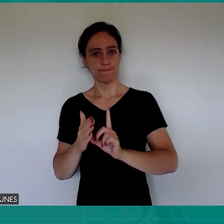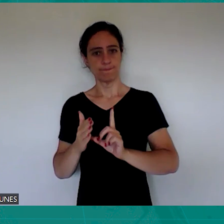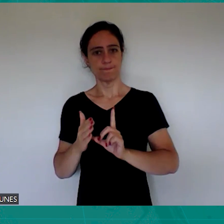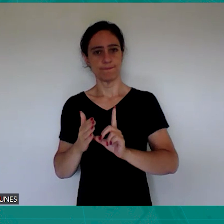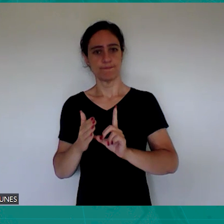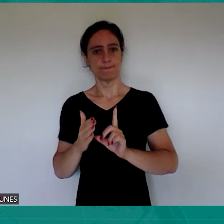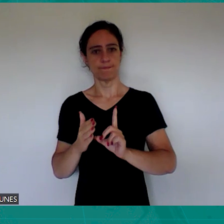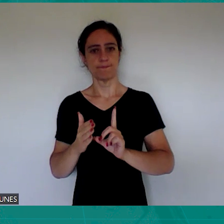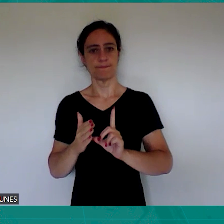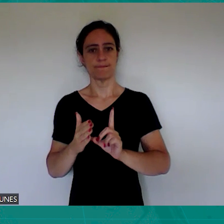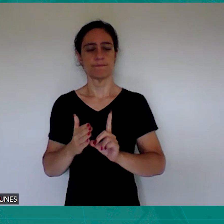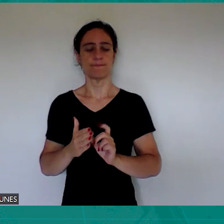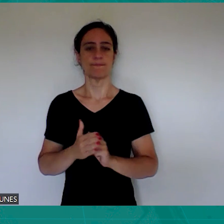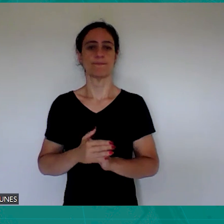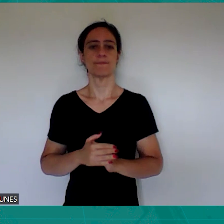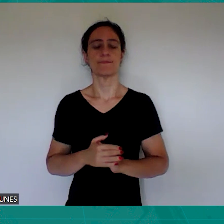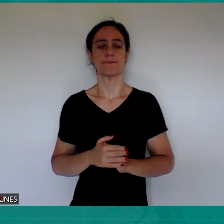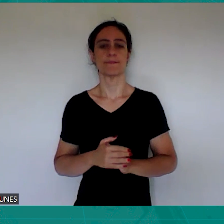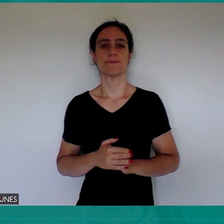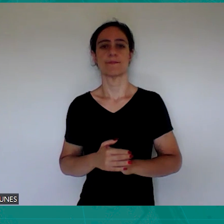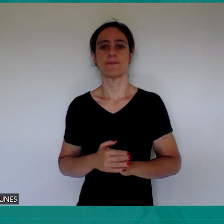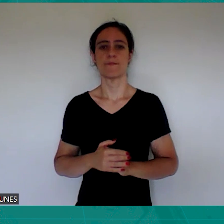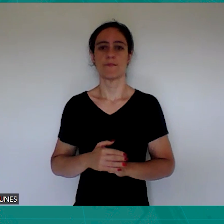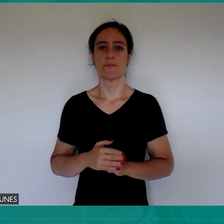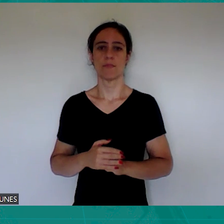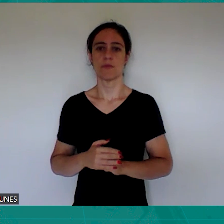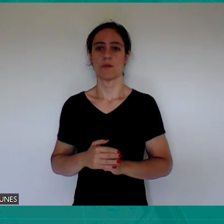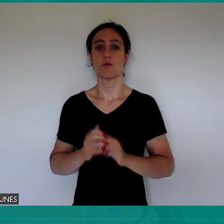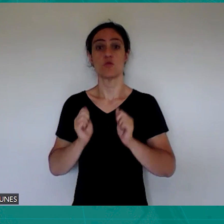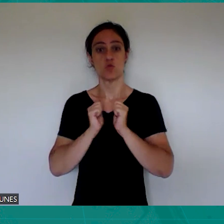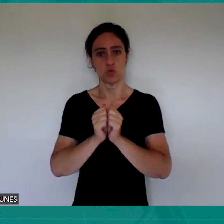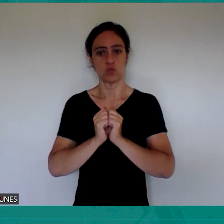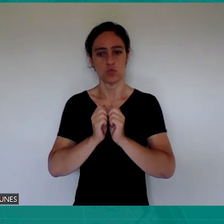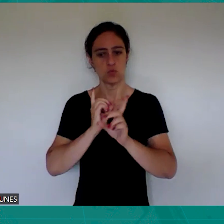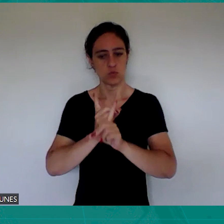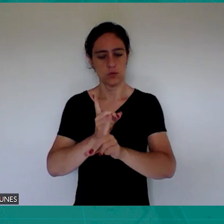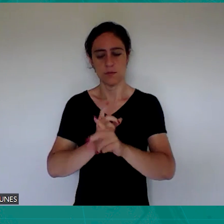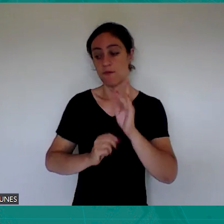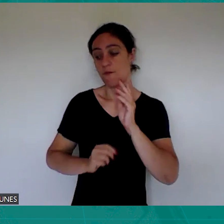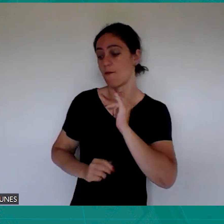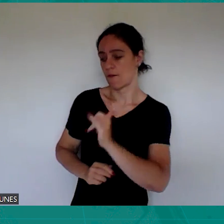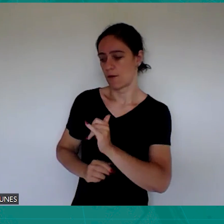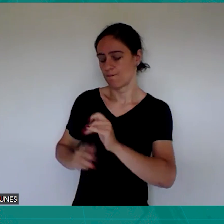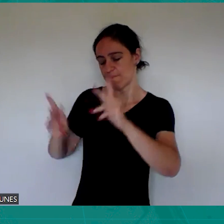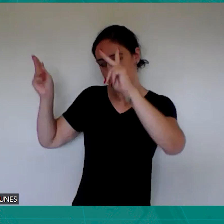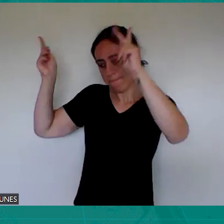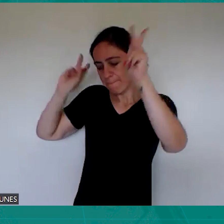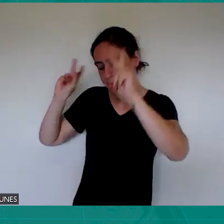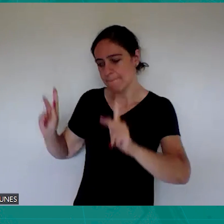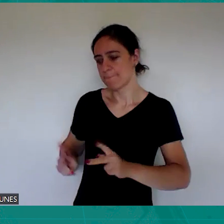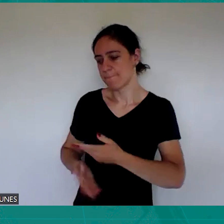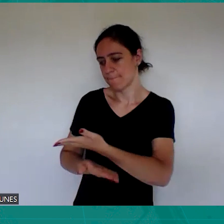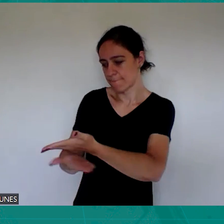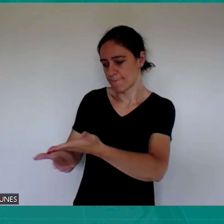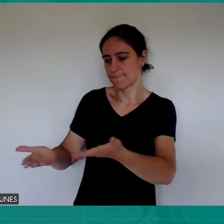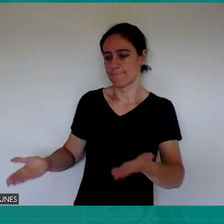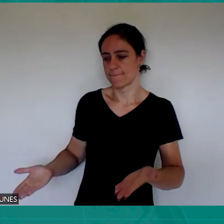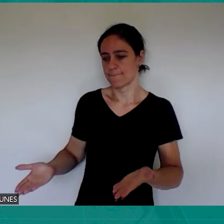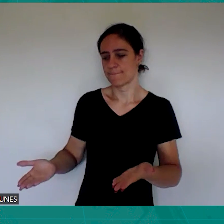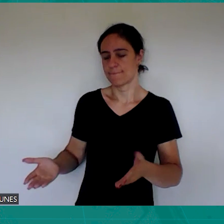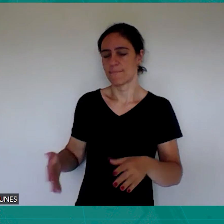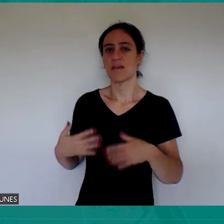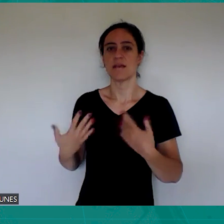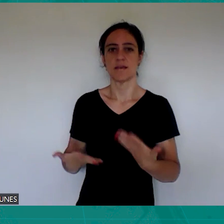em corpo de ressurreição, se pôs no meio deles e disse-lhes: paz seja convosco. E dizendo isto,